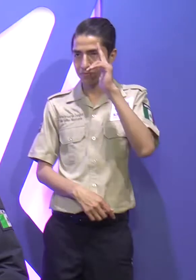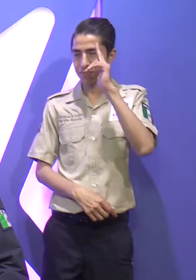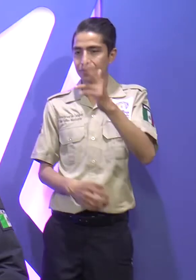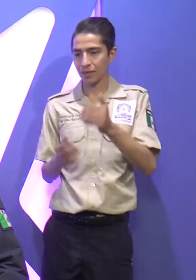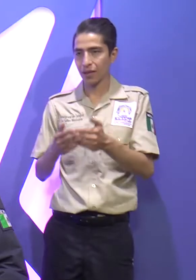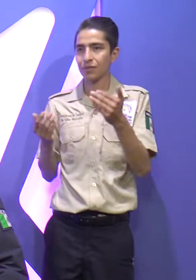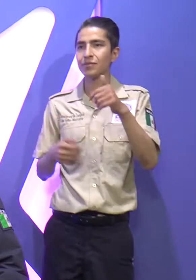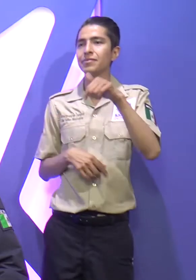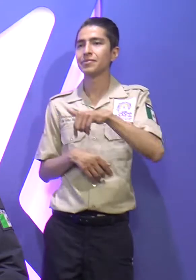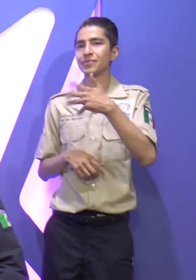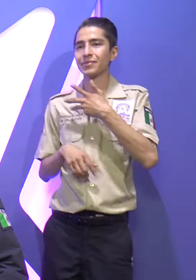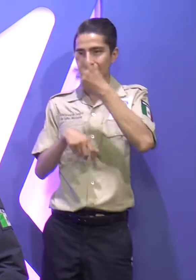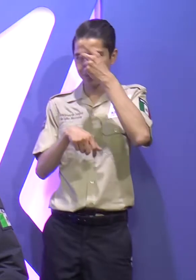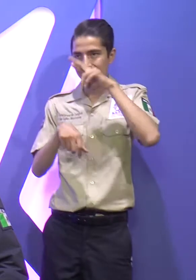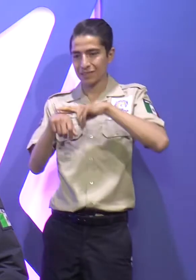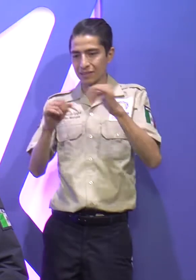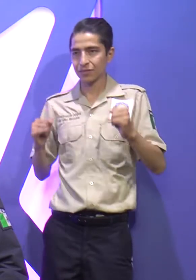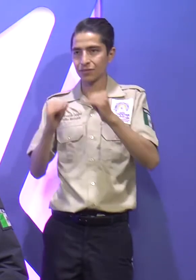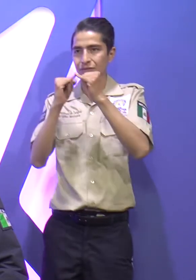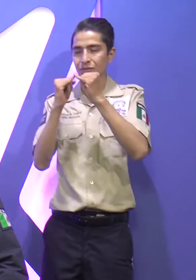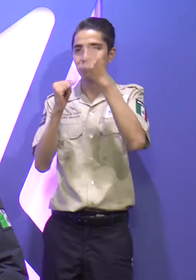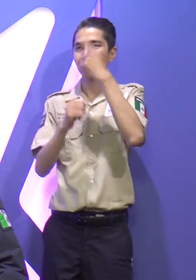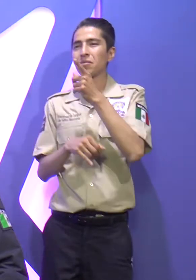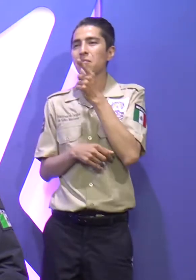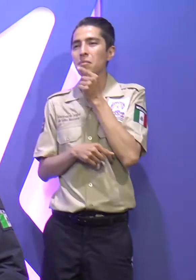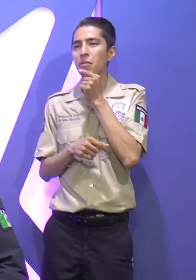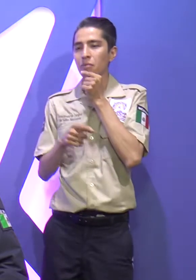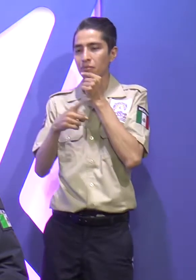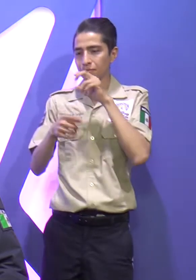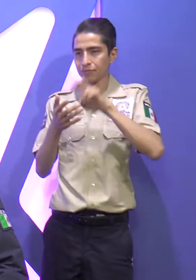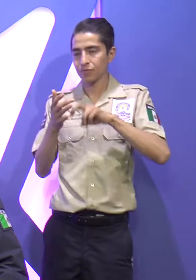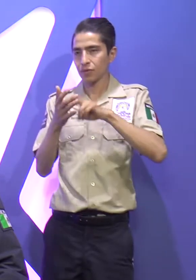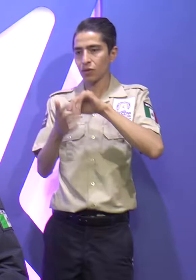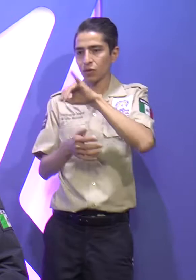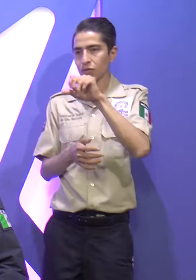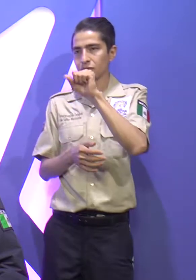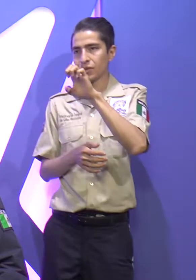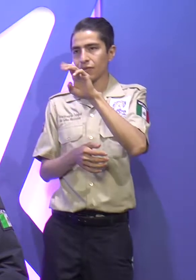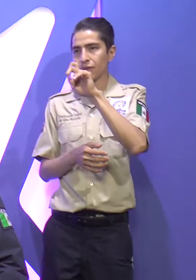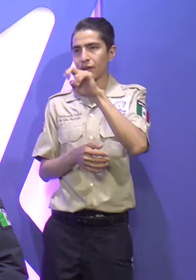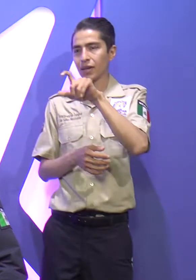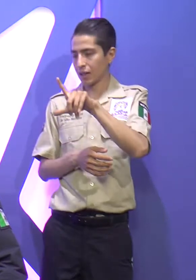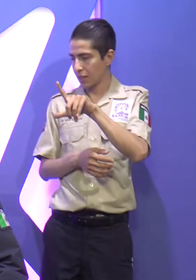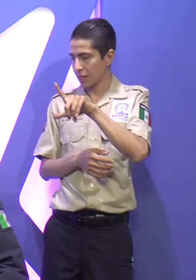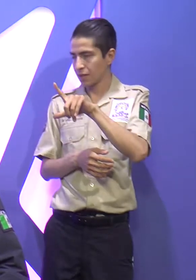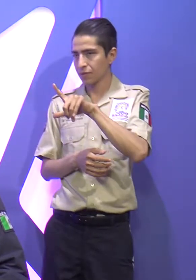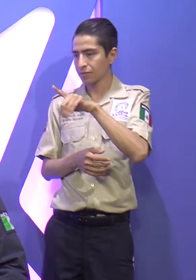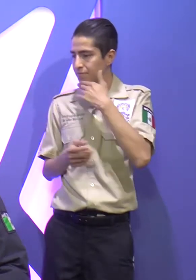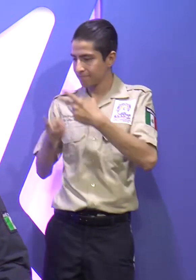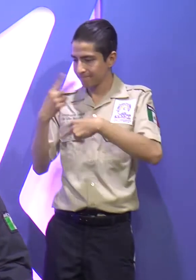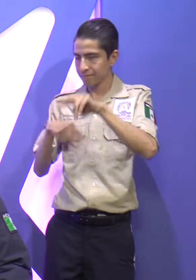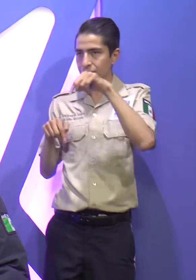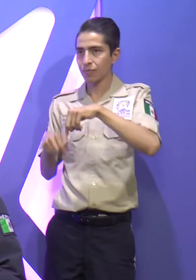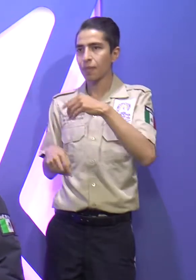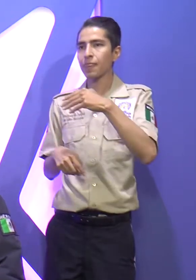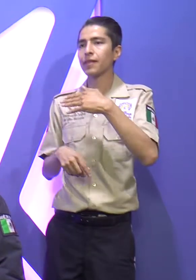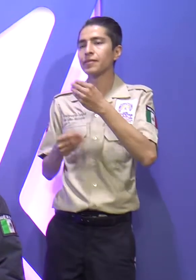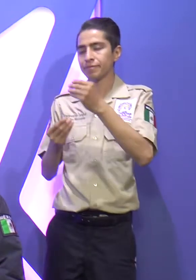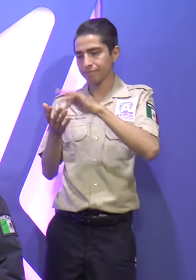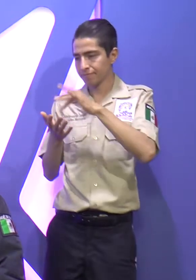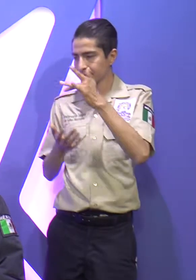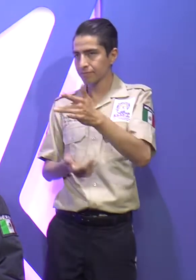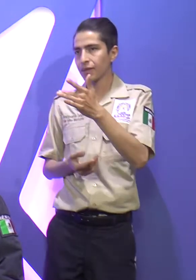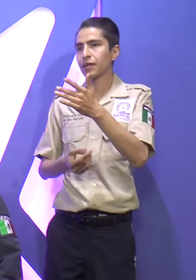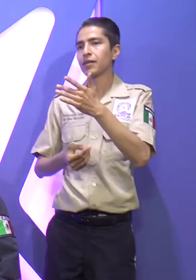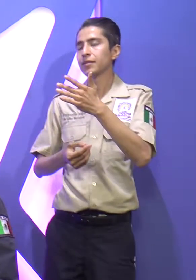Hola, nos encontramos aquí con el director del Instituto de Formación Policial, José Bernal. Bienvenido al estudio. Muchísimas gracias, muy buenas tardes y con un gusto,